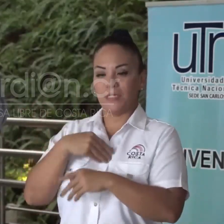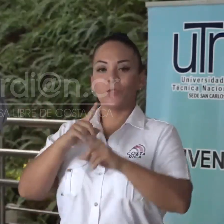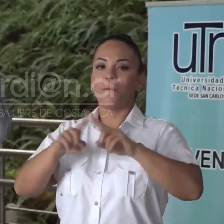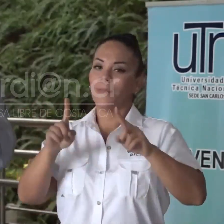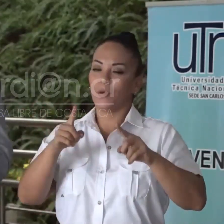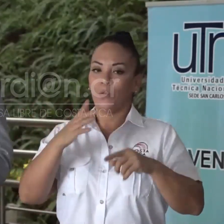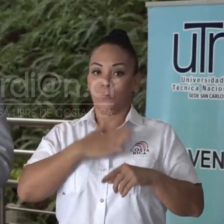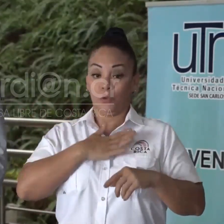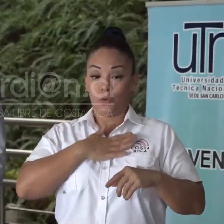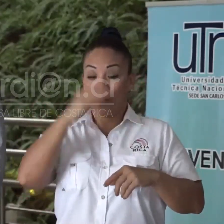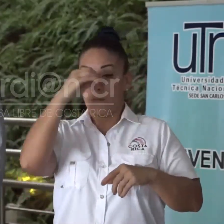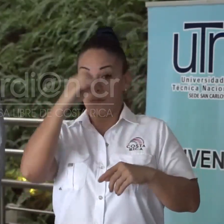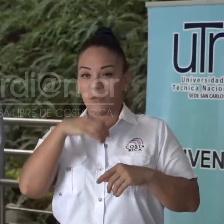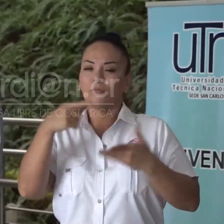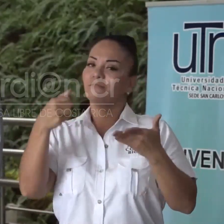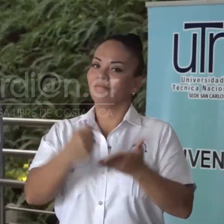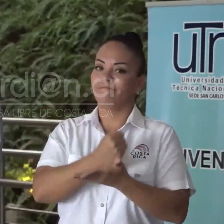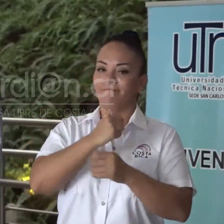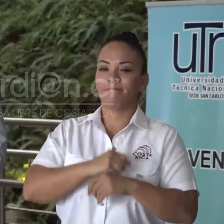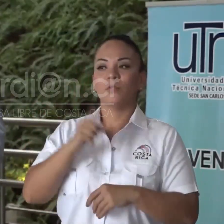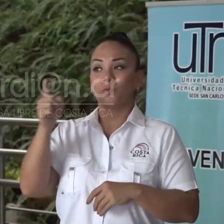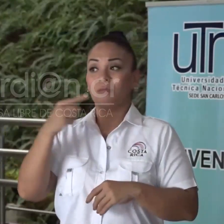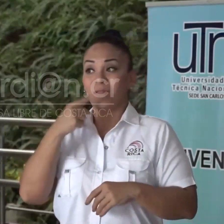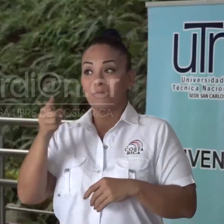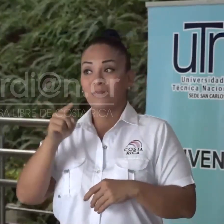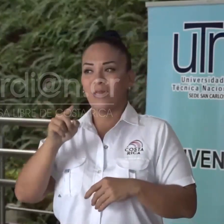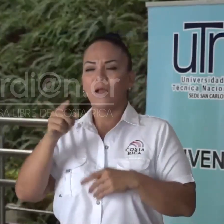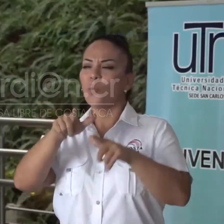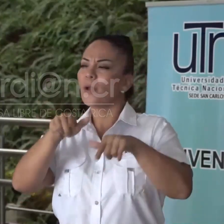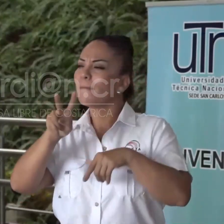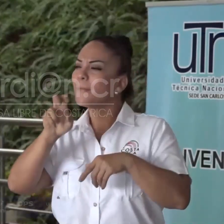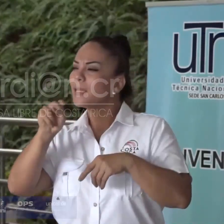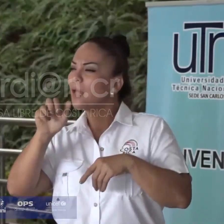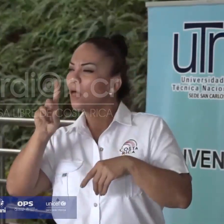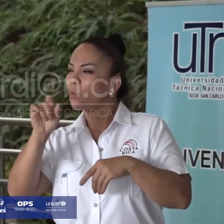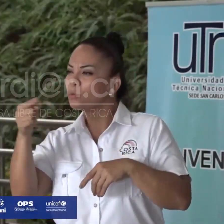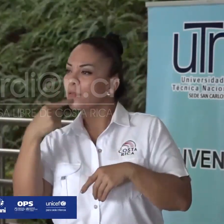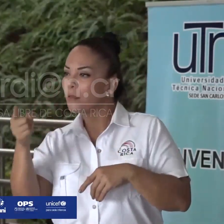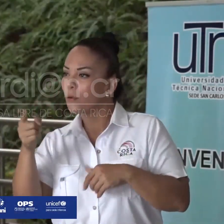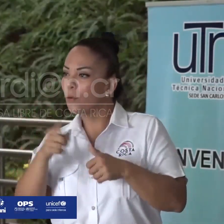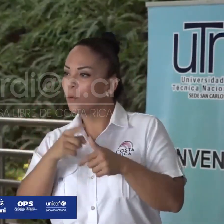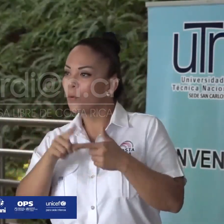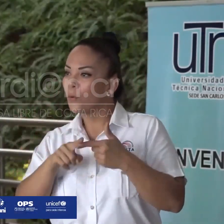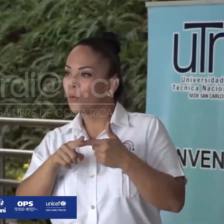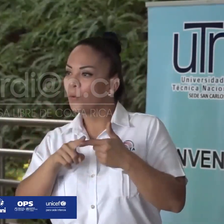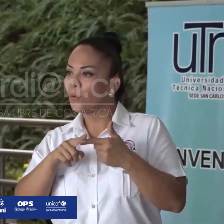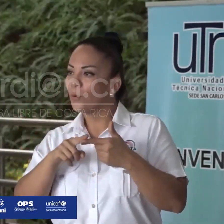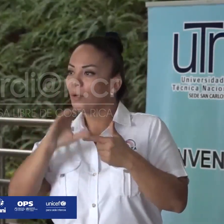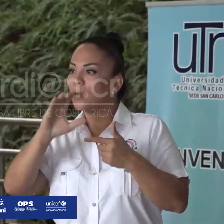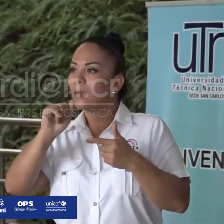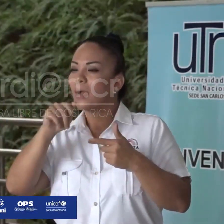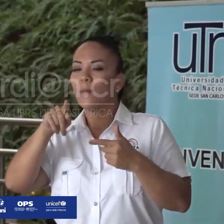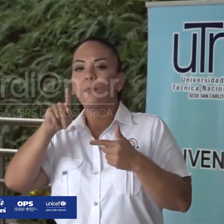es lamentable que lo que usted habla de Venado, ¿y cuál fue la otra localidad? Caporal.